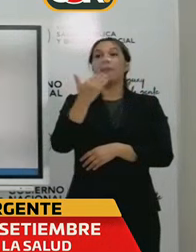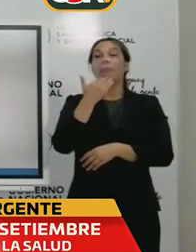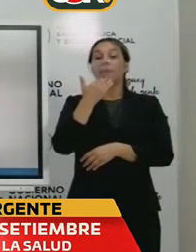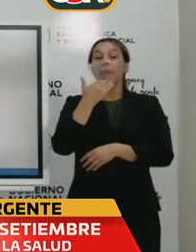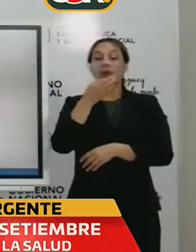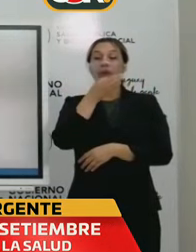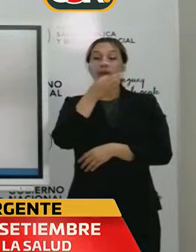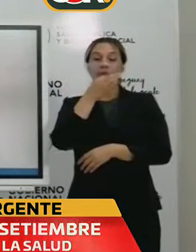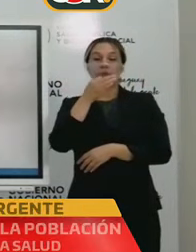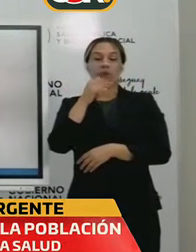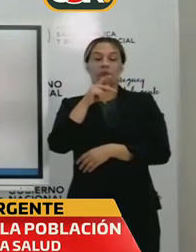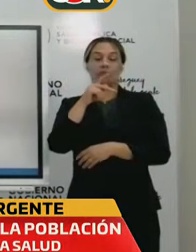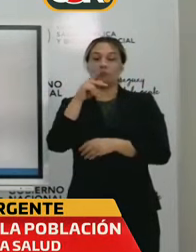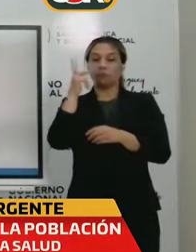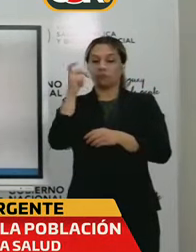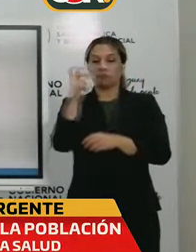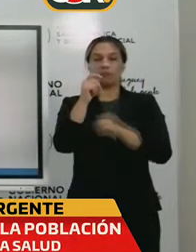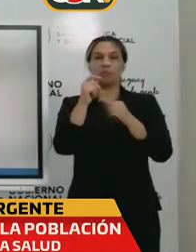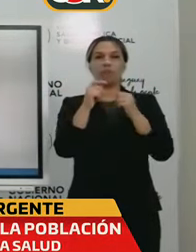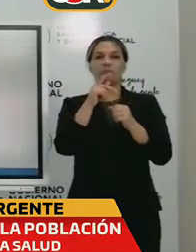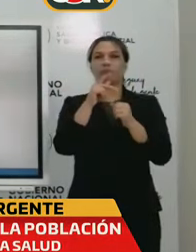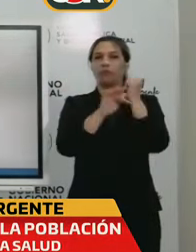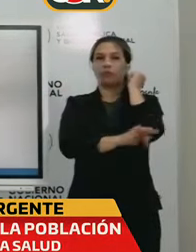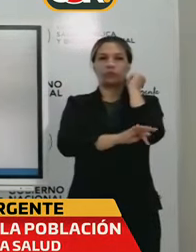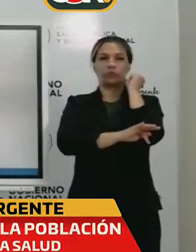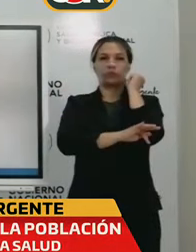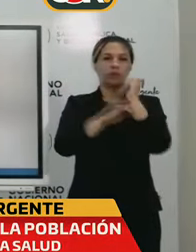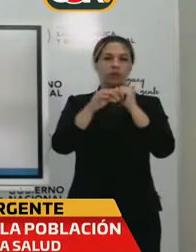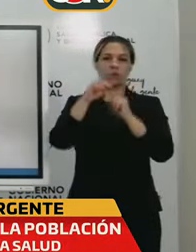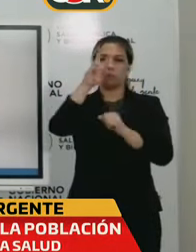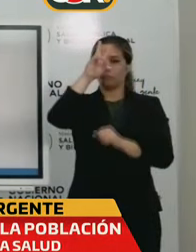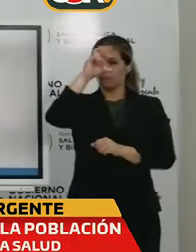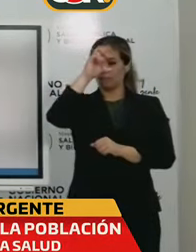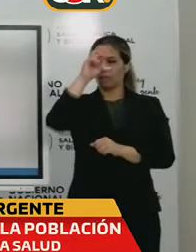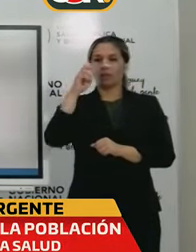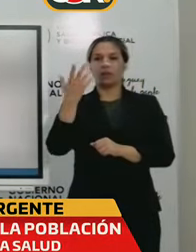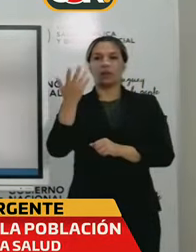poblaciones específicas, personal del banco, personal esencial, vamos a tener que hacer una planificación